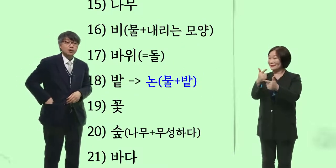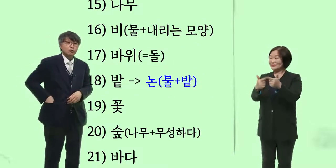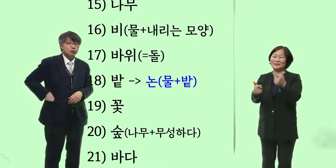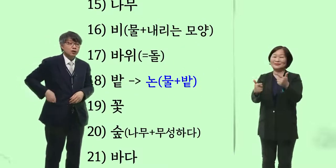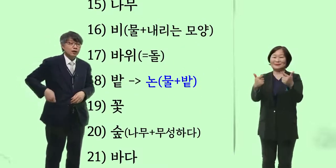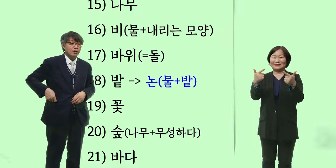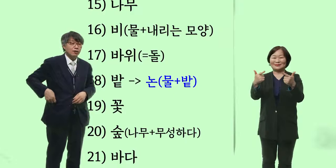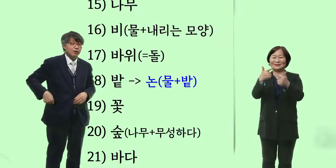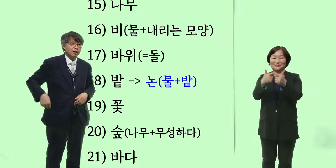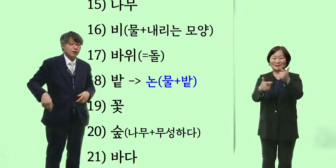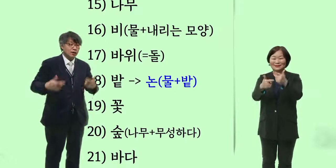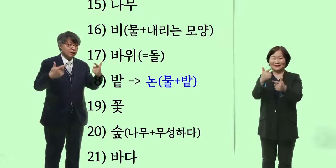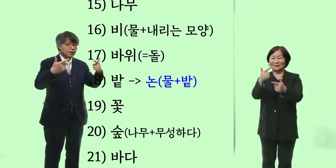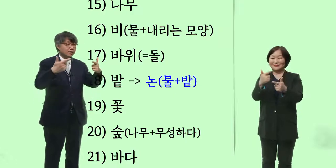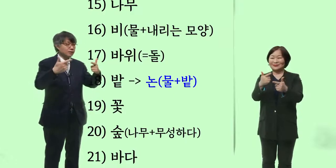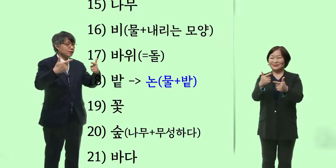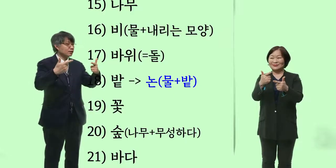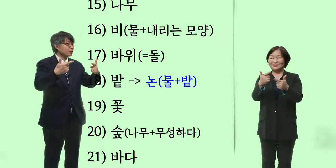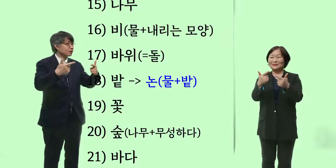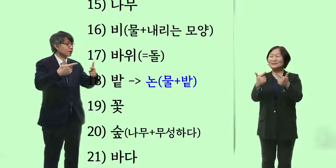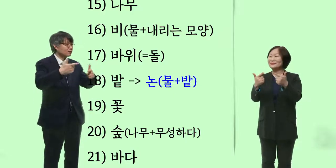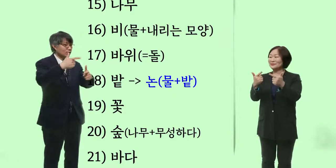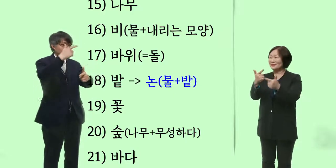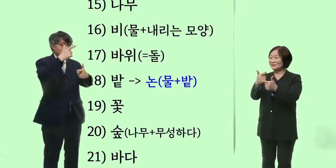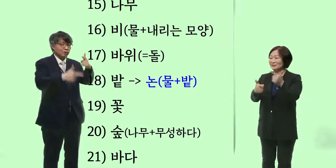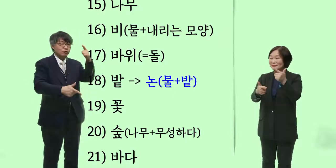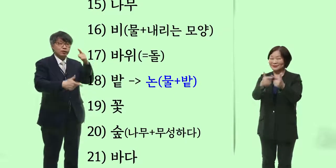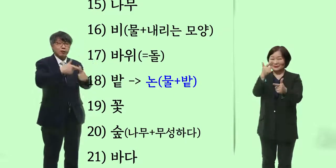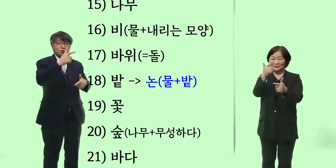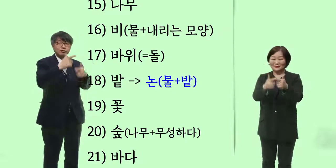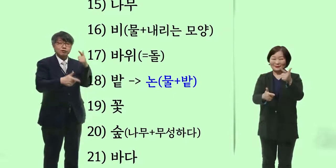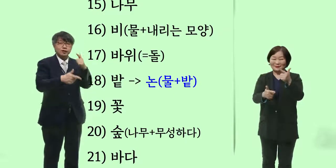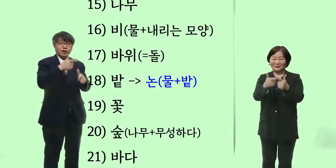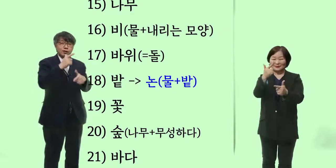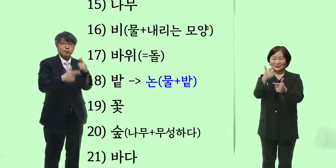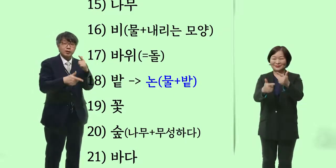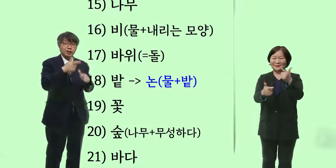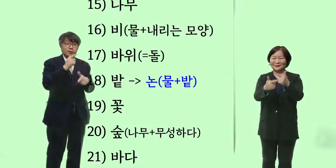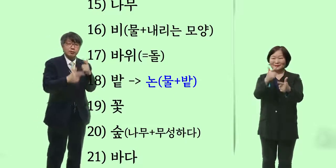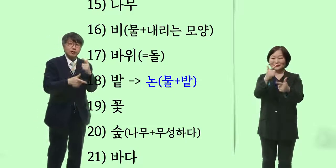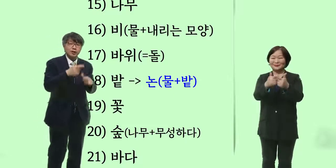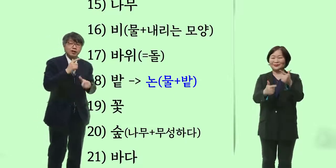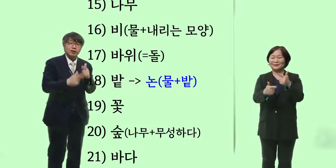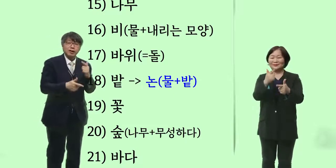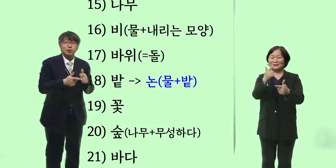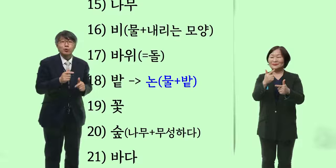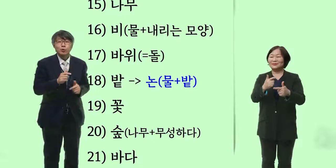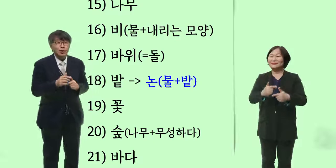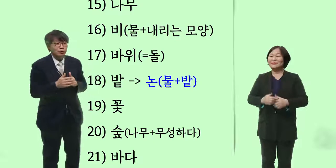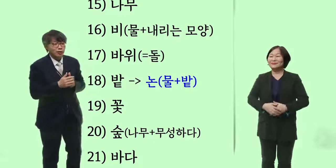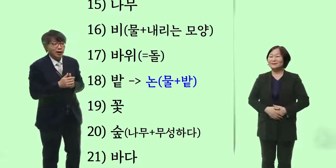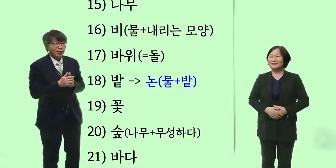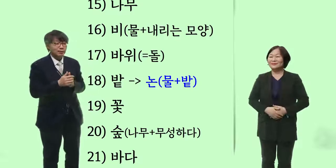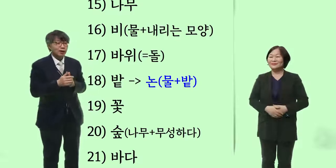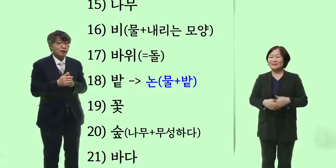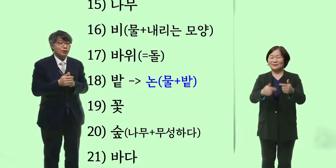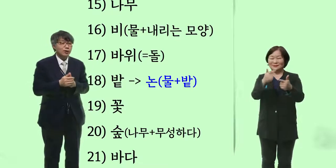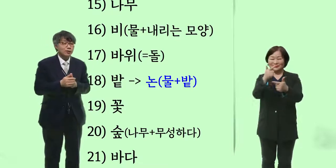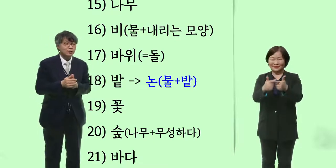툭툭 치잖아요. 그러니까 이게 니은이시잖아요, 그죠? 나무, 이게 나무입니다. 나무. 이게 나중에 요일하고도 다 관련이